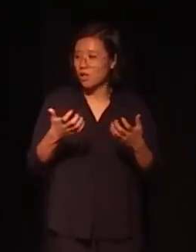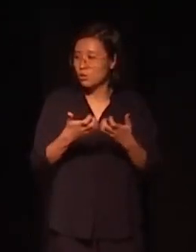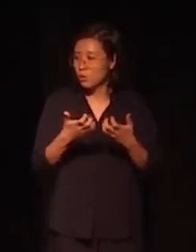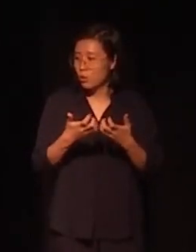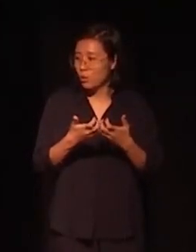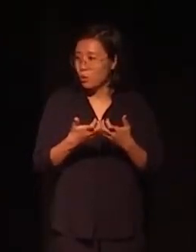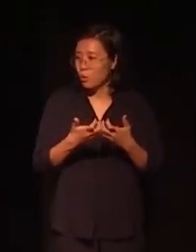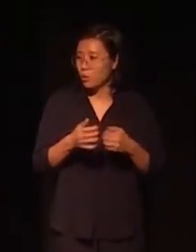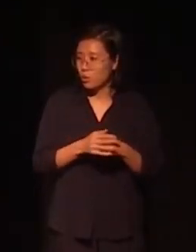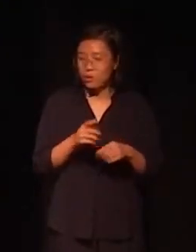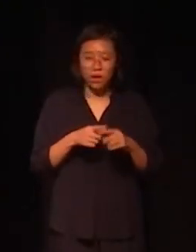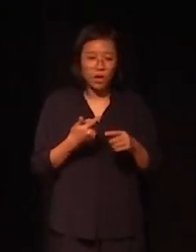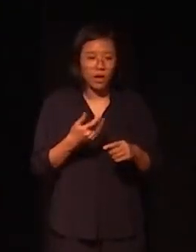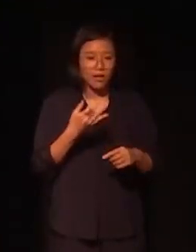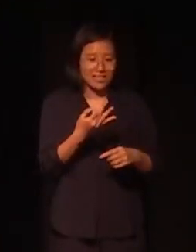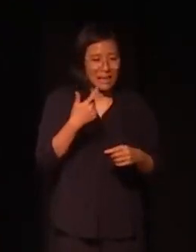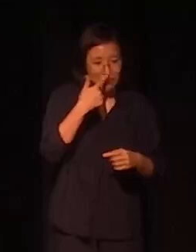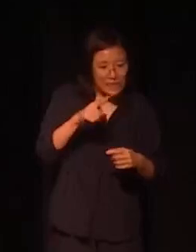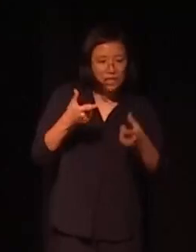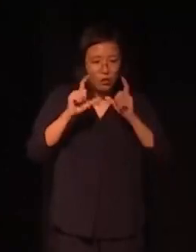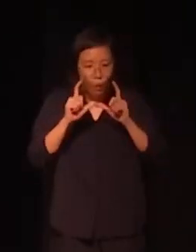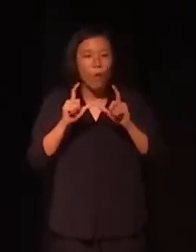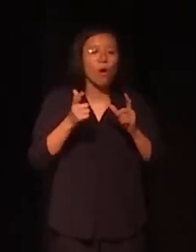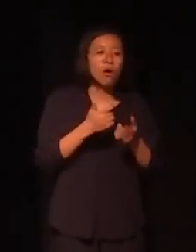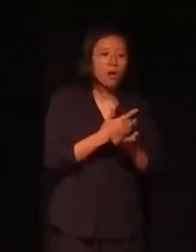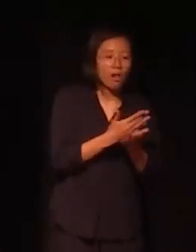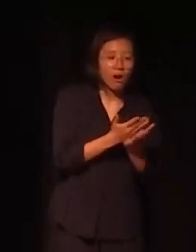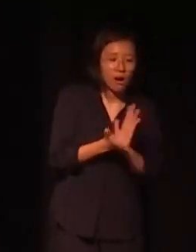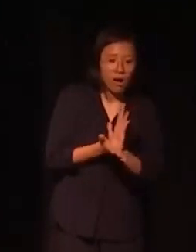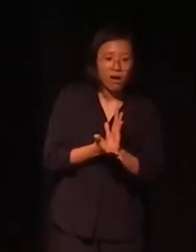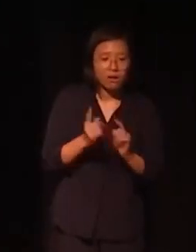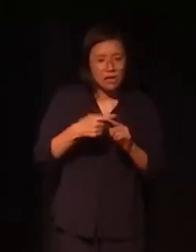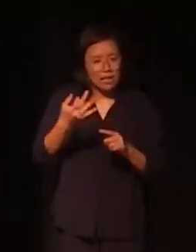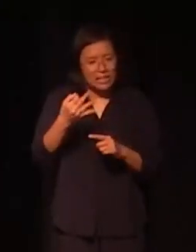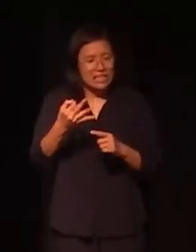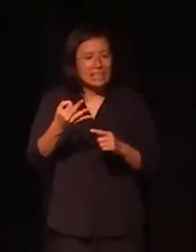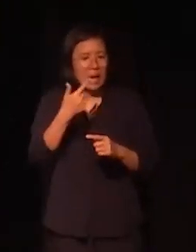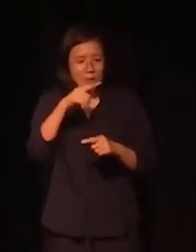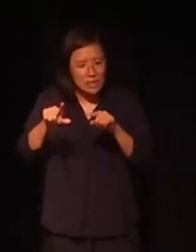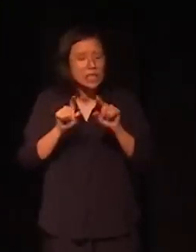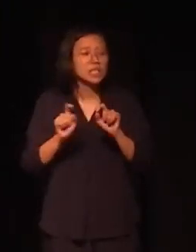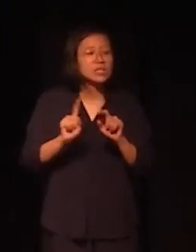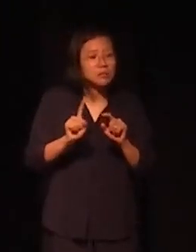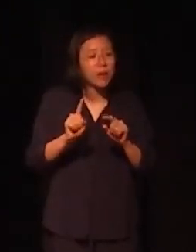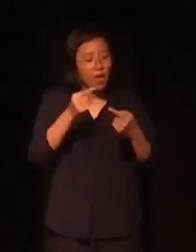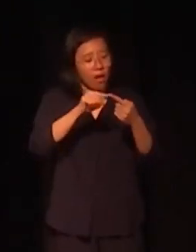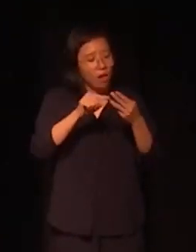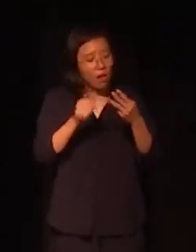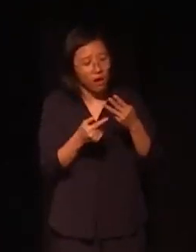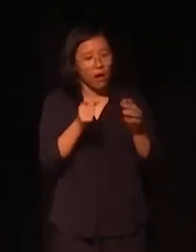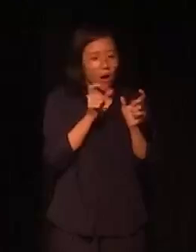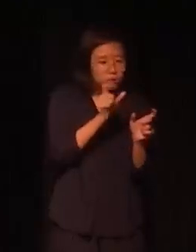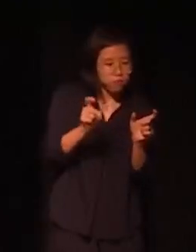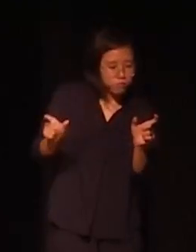笋汤, 三鲜汤. You really don't know what this 三鲜 refers to. So we put it down